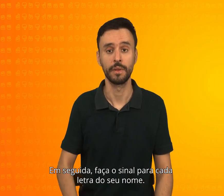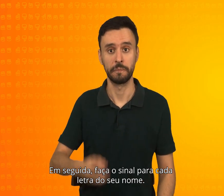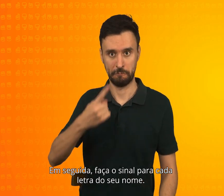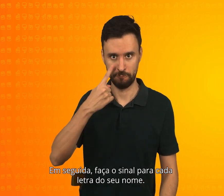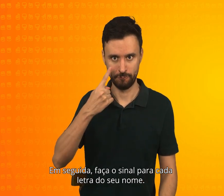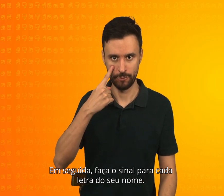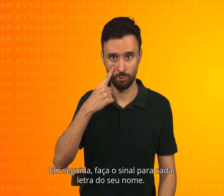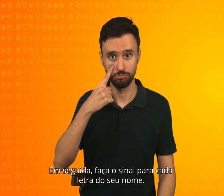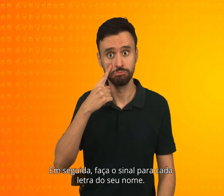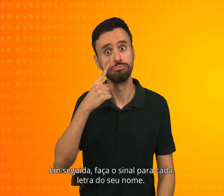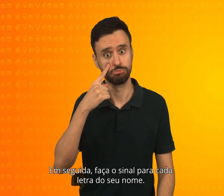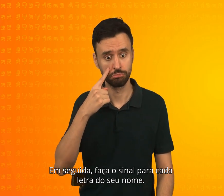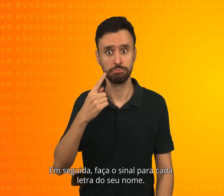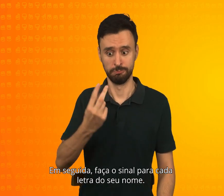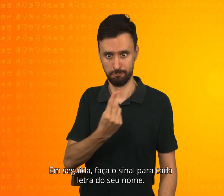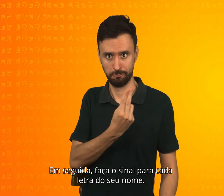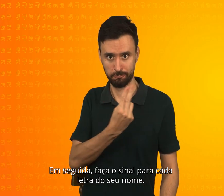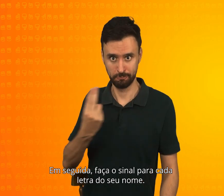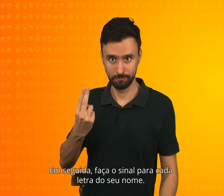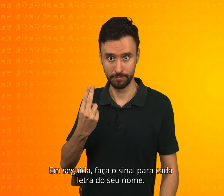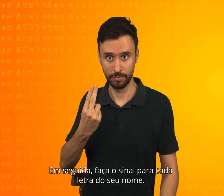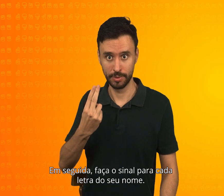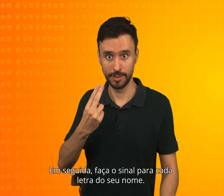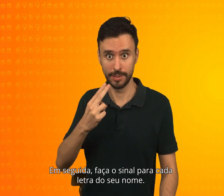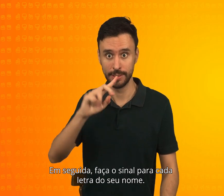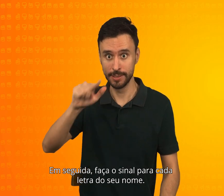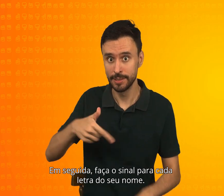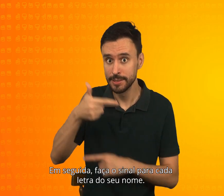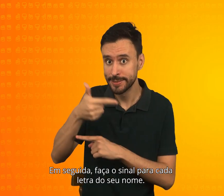Em seguida, faça o sinal para cada letra do seu nome.